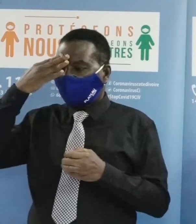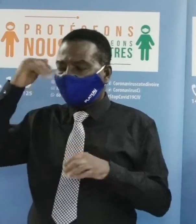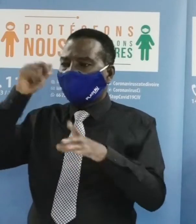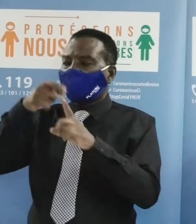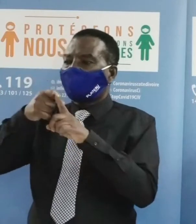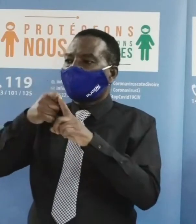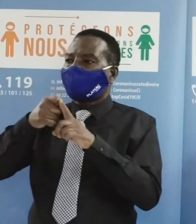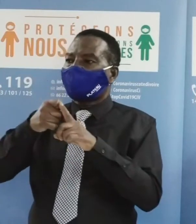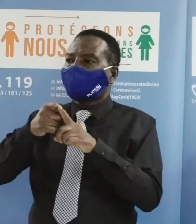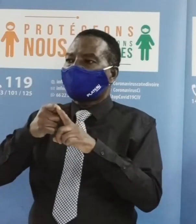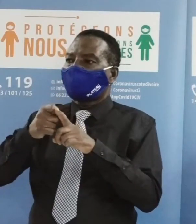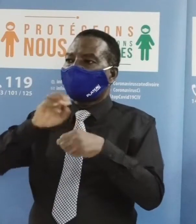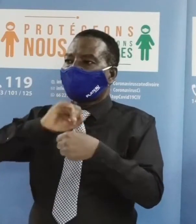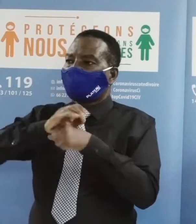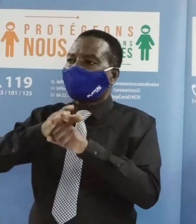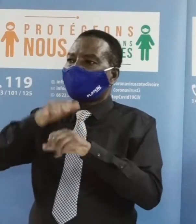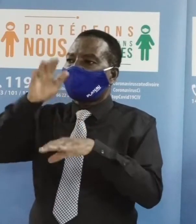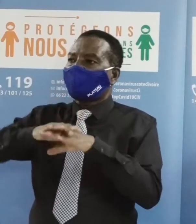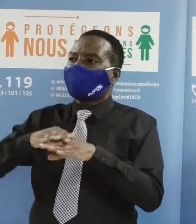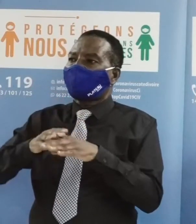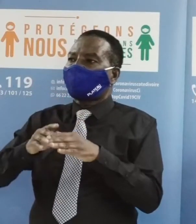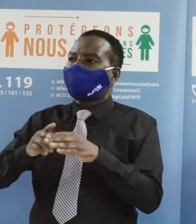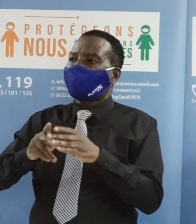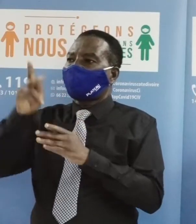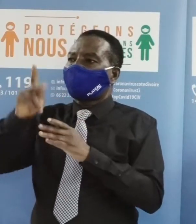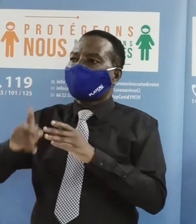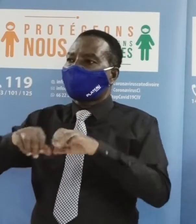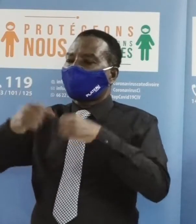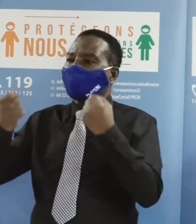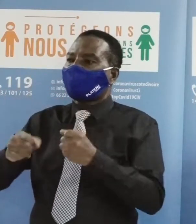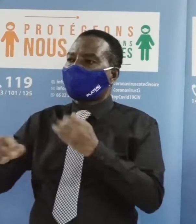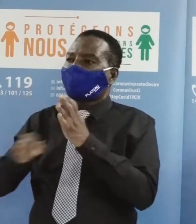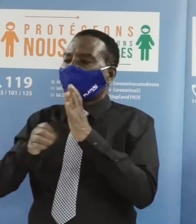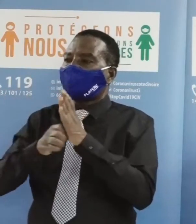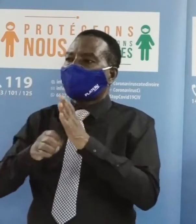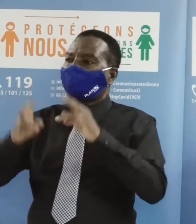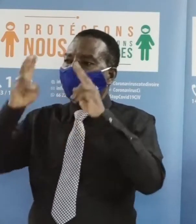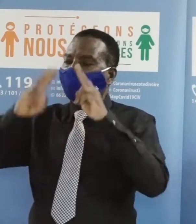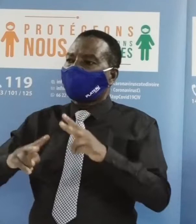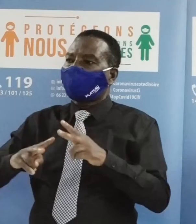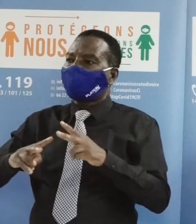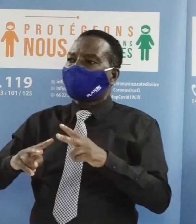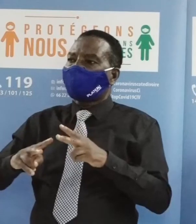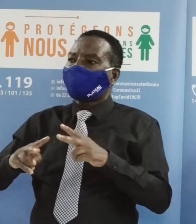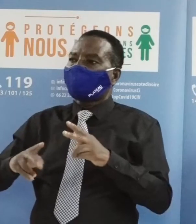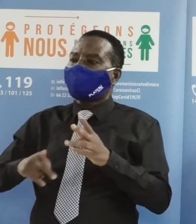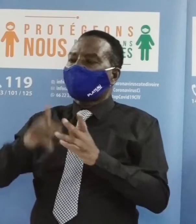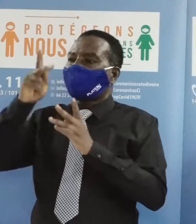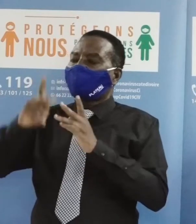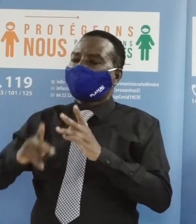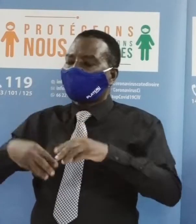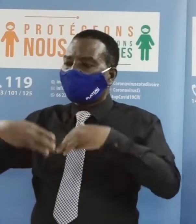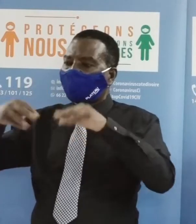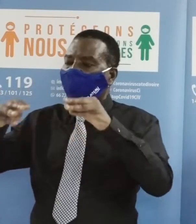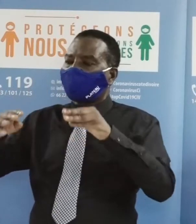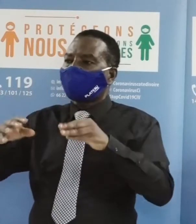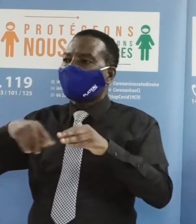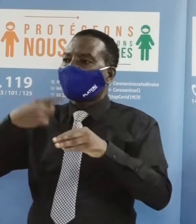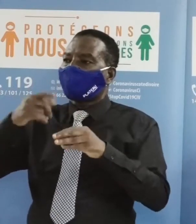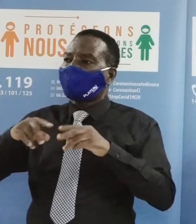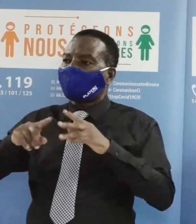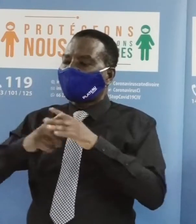du convive sur les projets socio économique de la ville de bouaké notamment le projet de marché qui devait qui devait demeurer